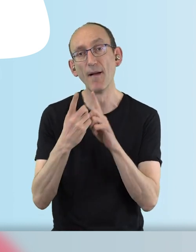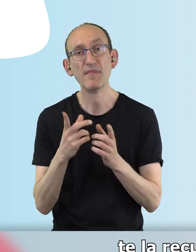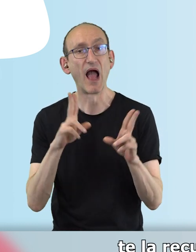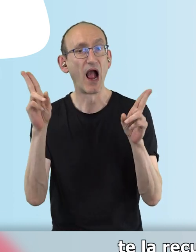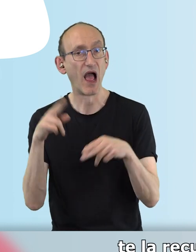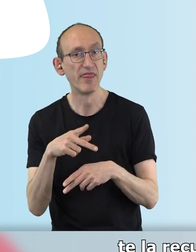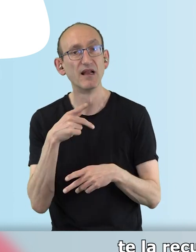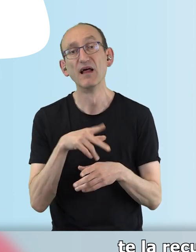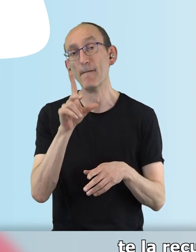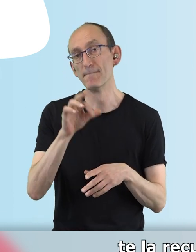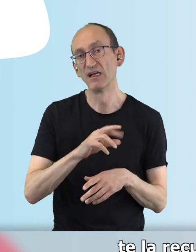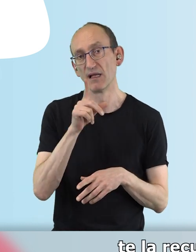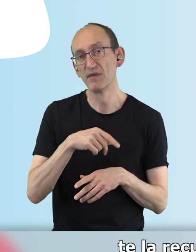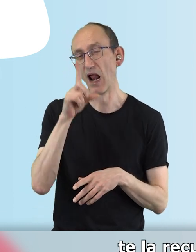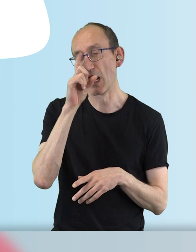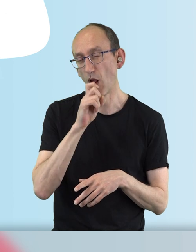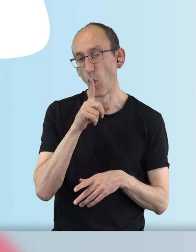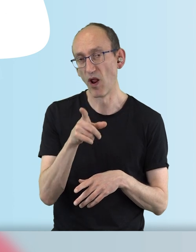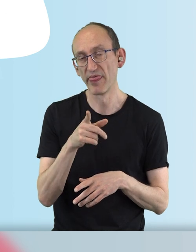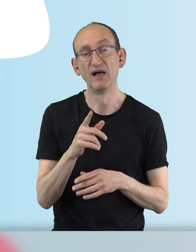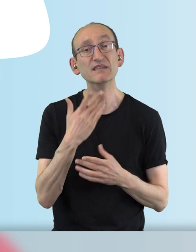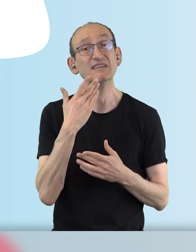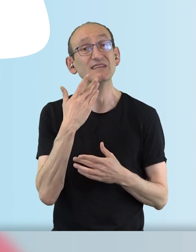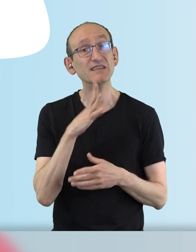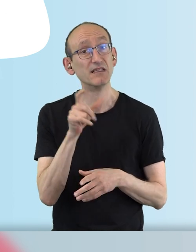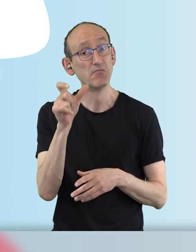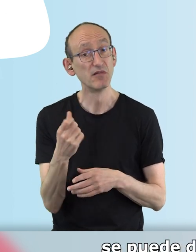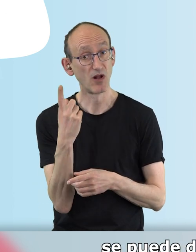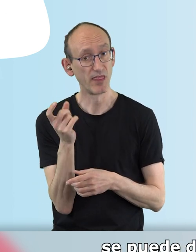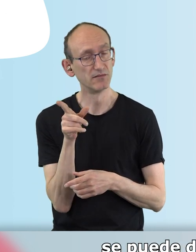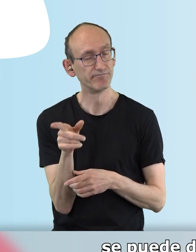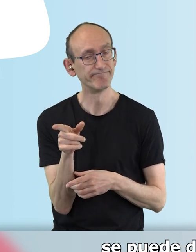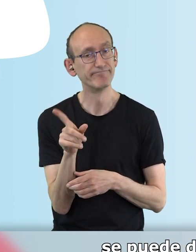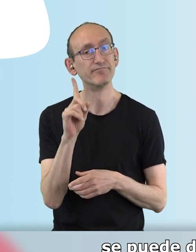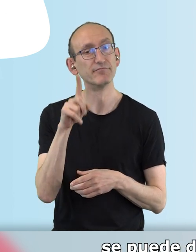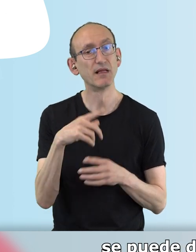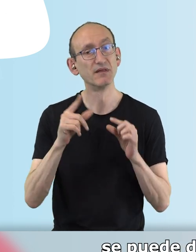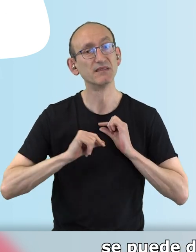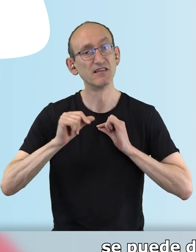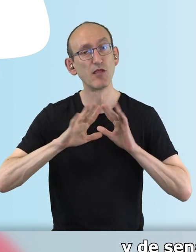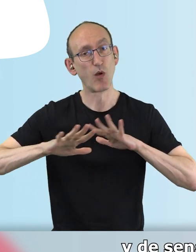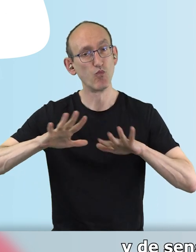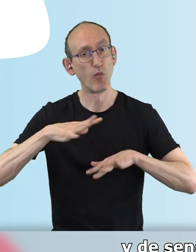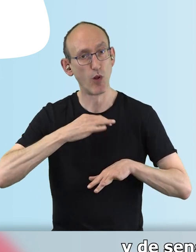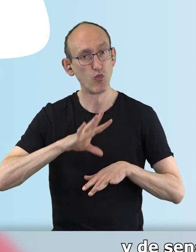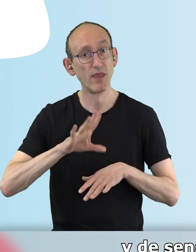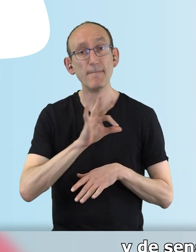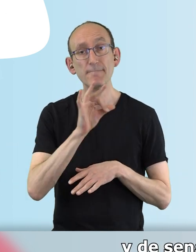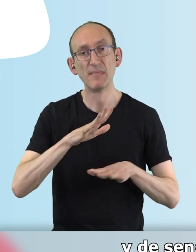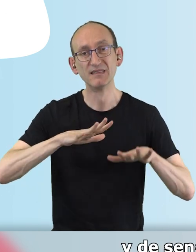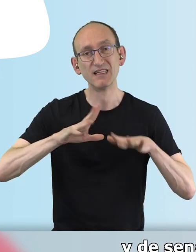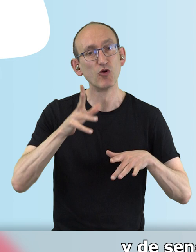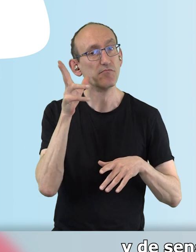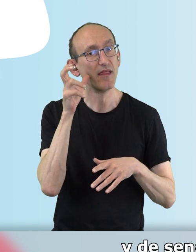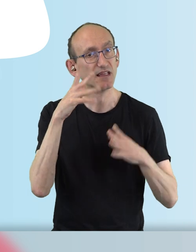también puedes, te la recuerda, como comenté antes. Y además, si la persona lo necesita, se puede disponer de teleasistencia móvil y de sensores